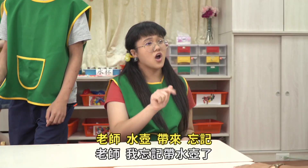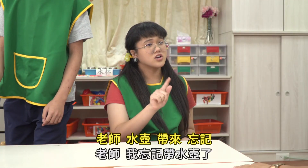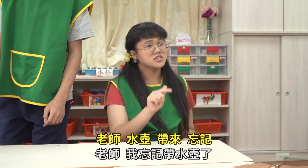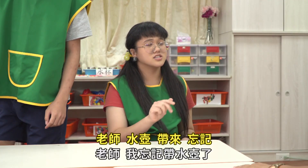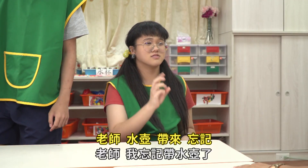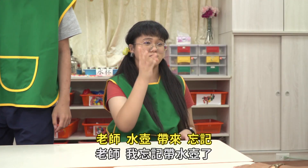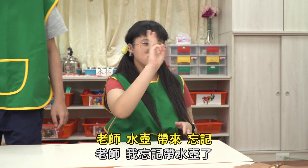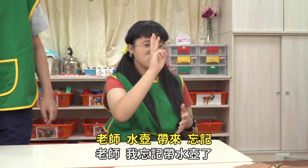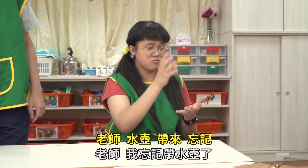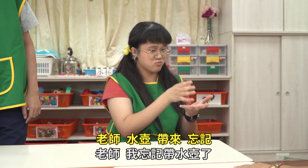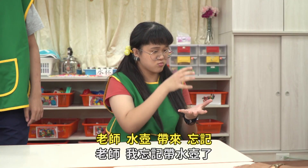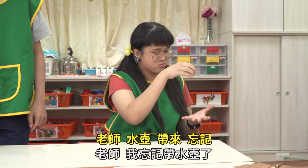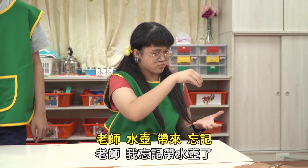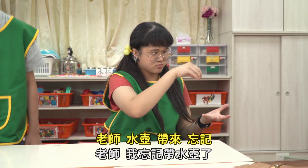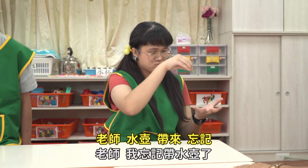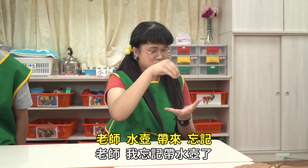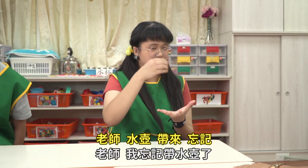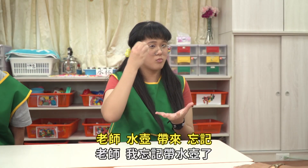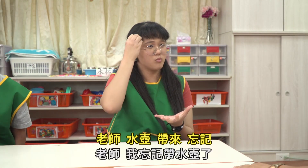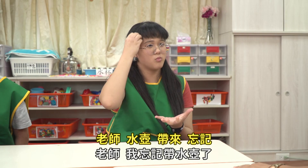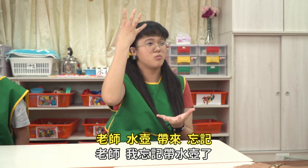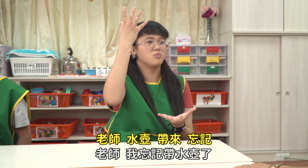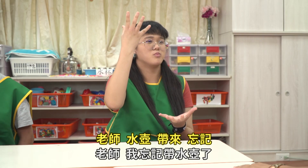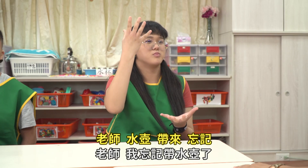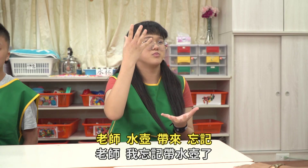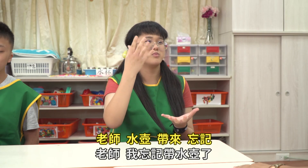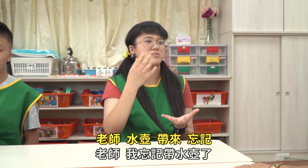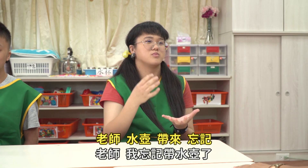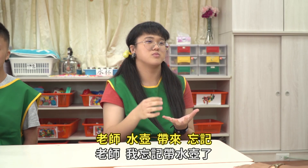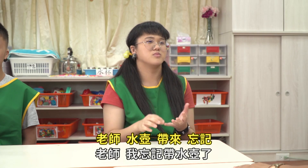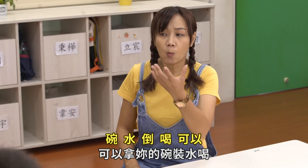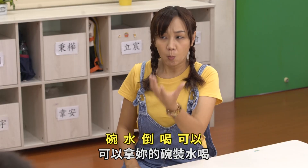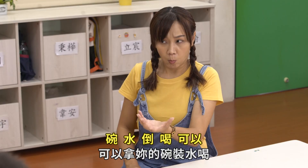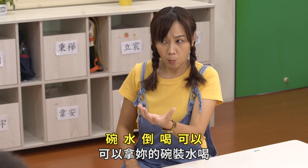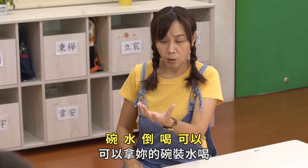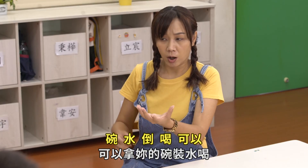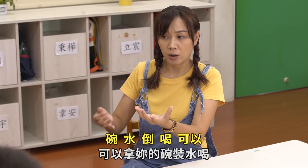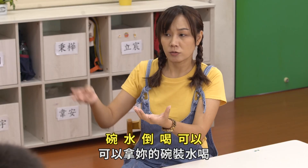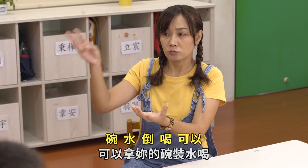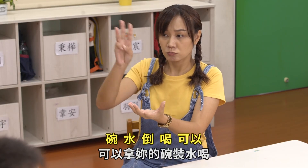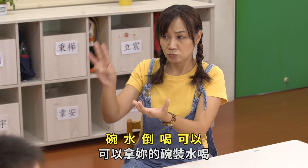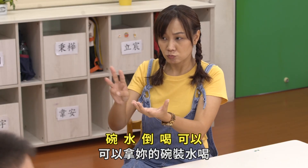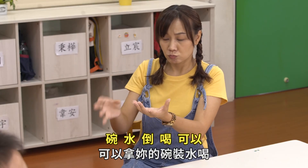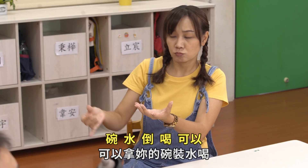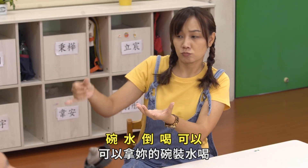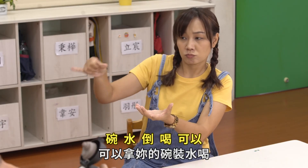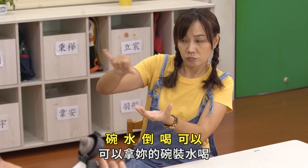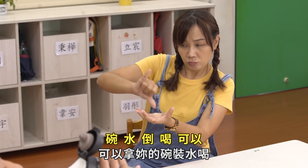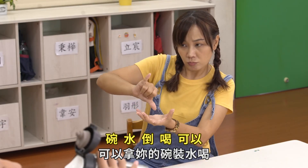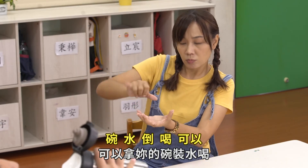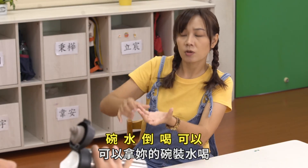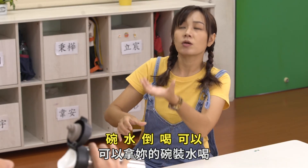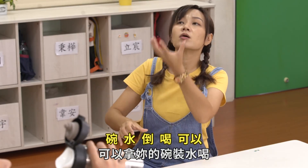老师，我忘记带水壶了。 可以拿你的碗装水